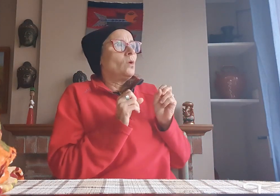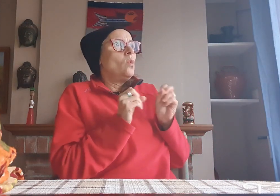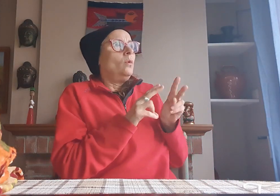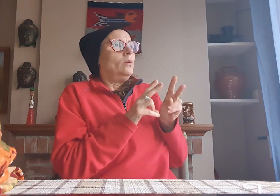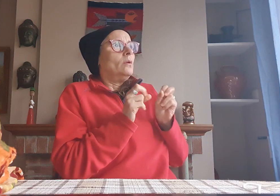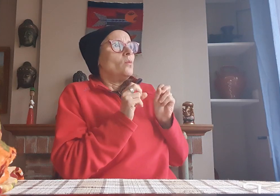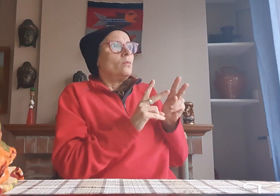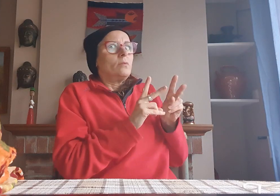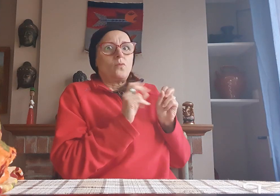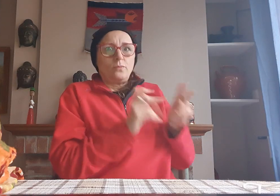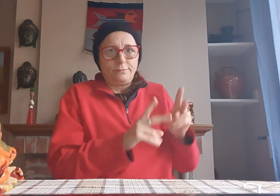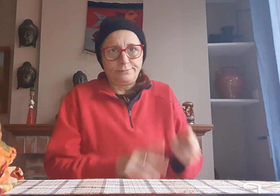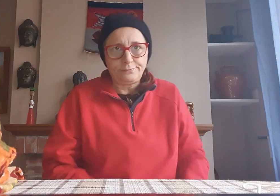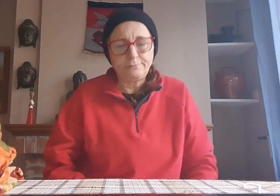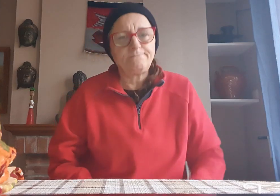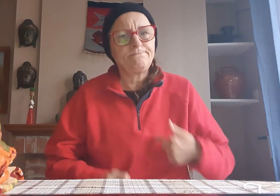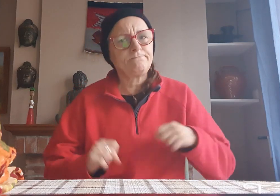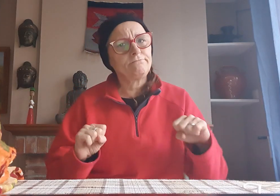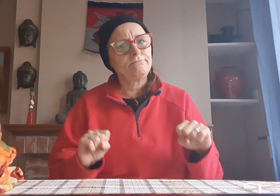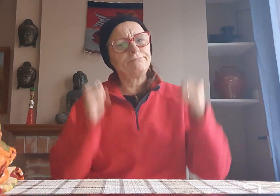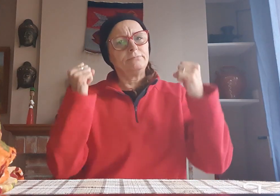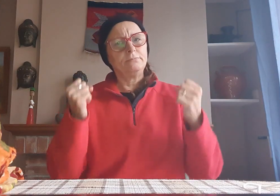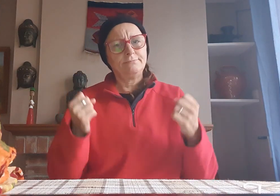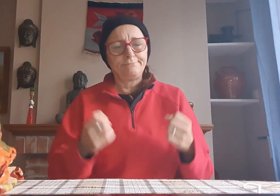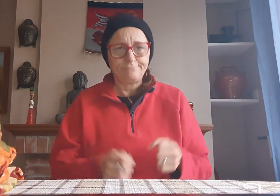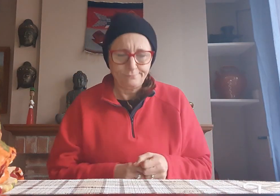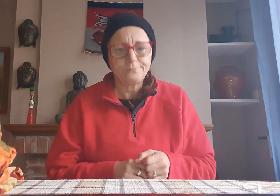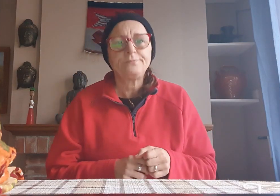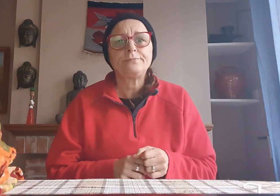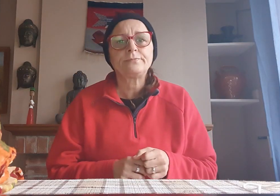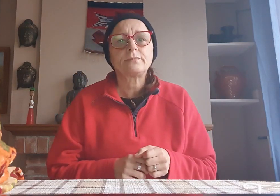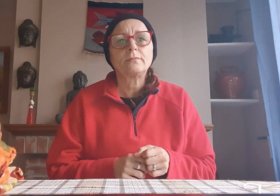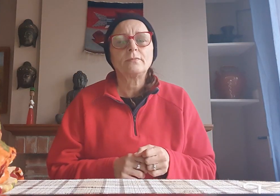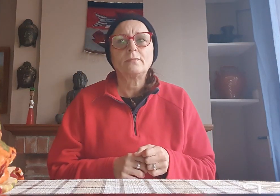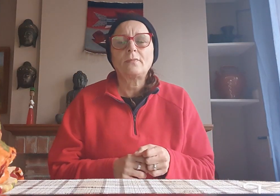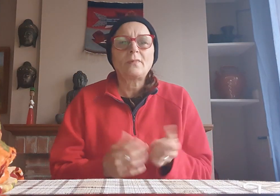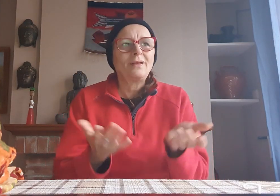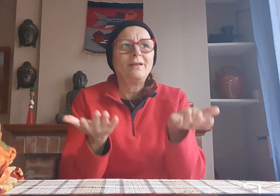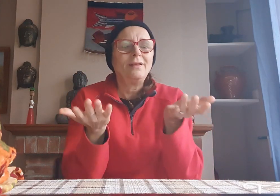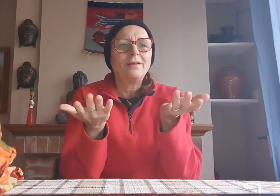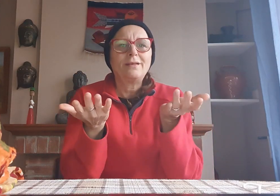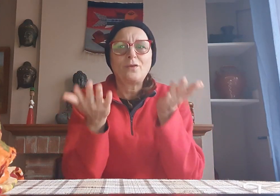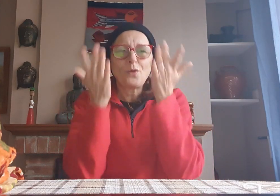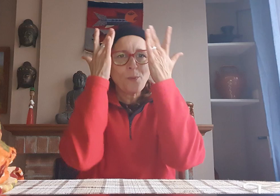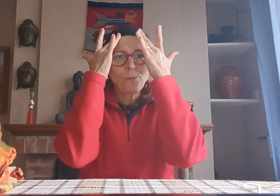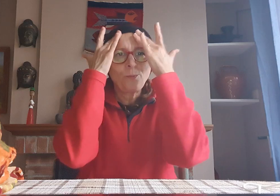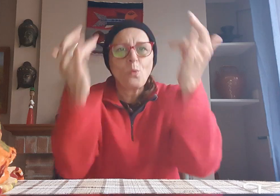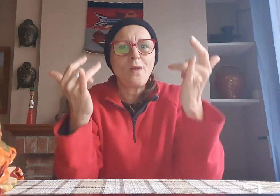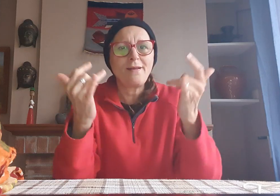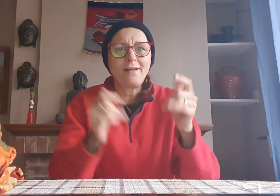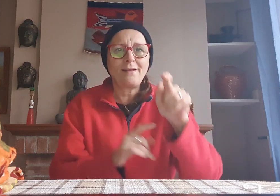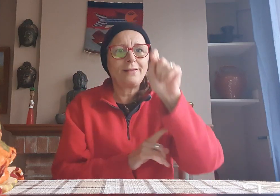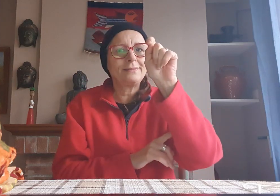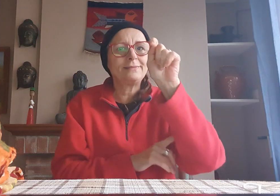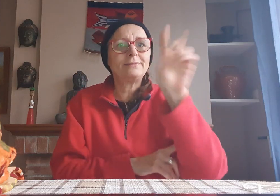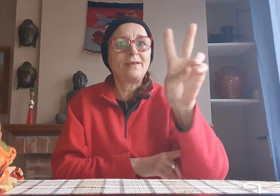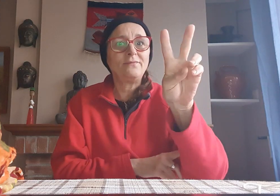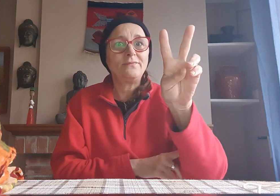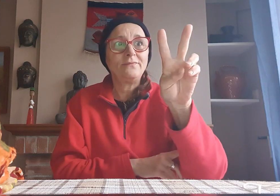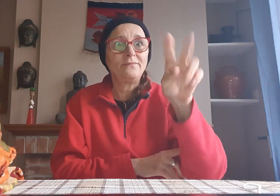vamos a ver otras casas, a ver qué pasa. ¿Otras casas? ¿Crees que hay más? Me gusta tener opciones. Sí, oye, escucha, si amplías la zona más allá de Malibu